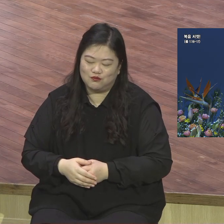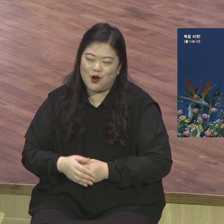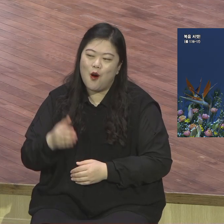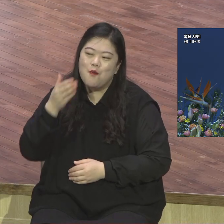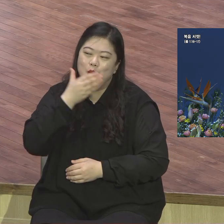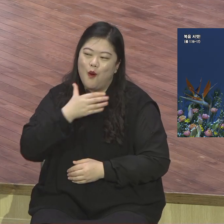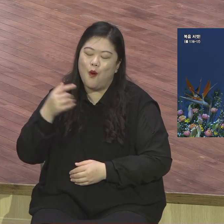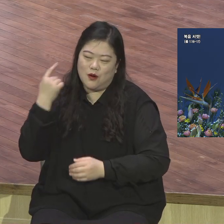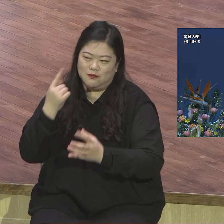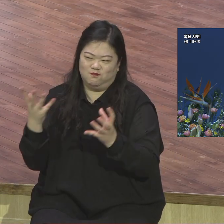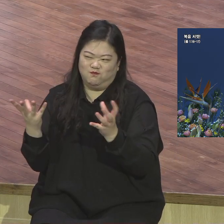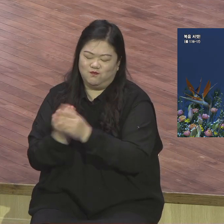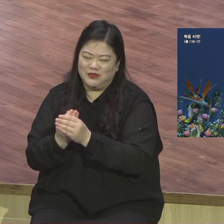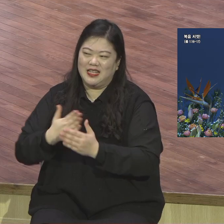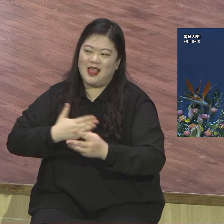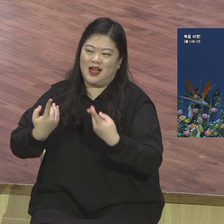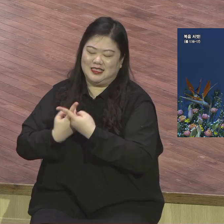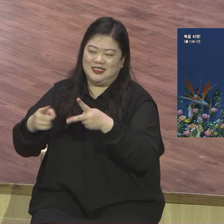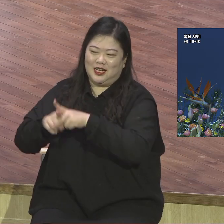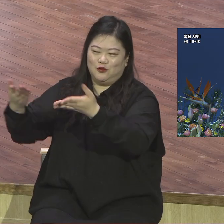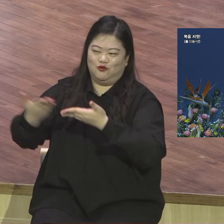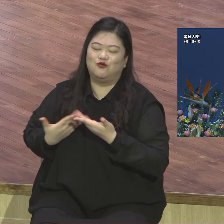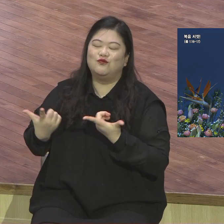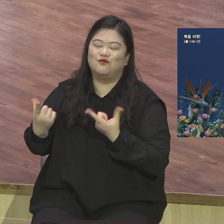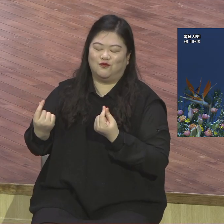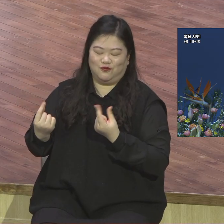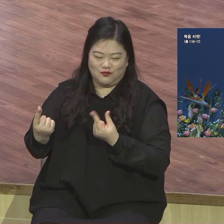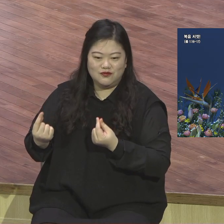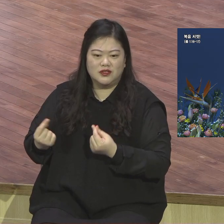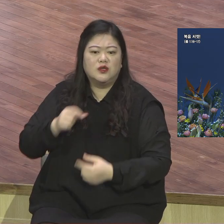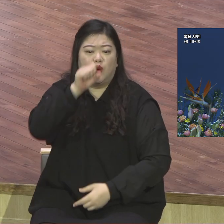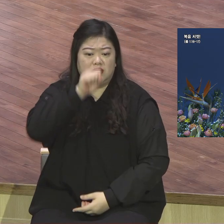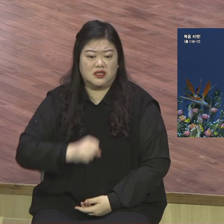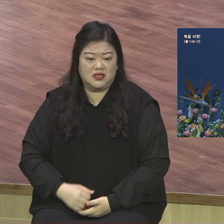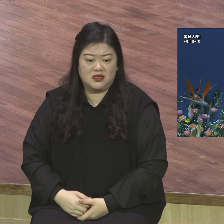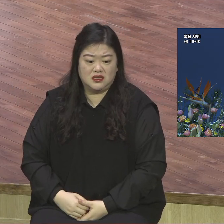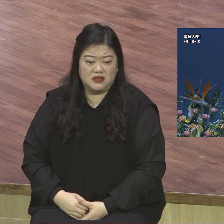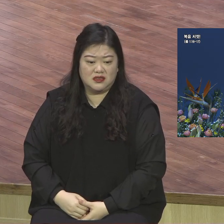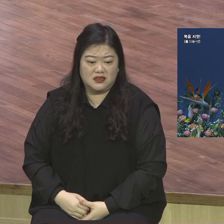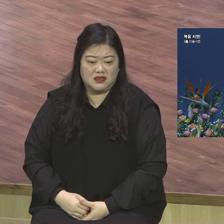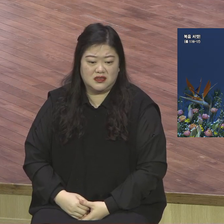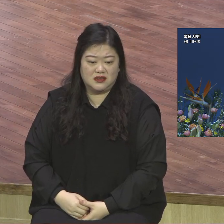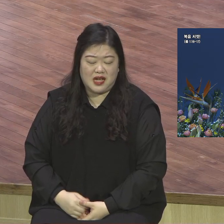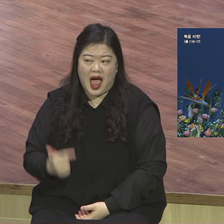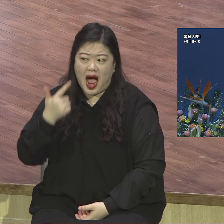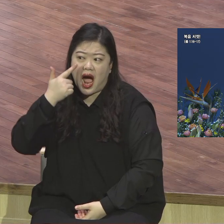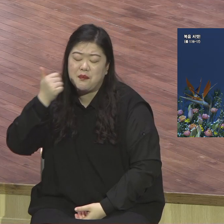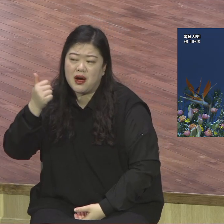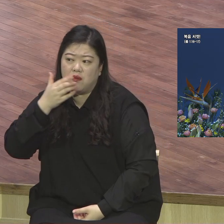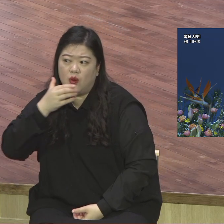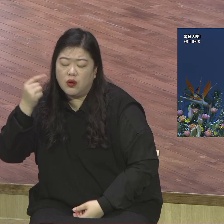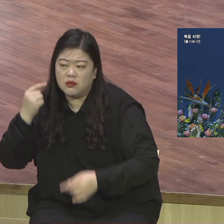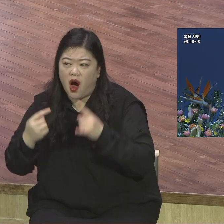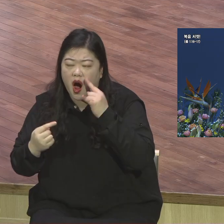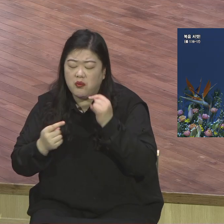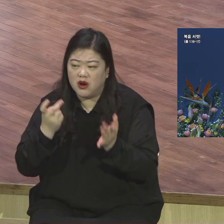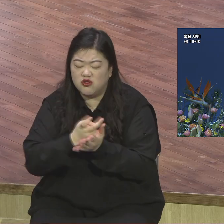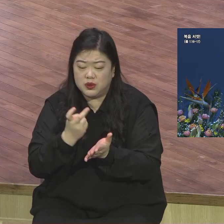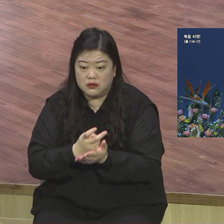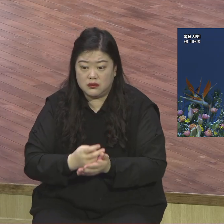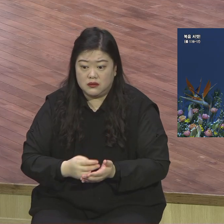복음이다 말은 나를 완전히 이해한다. 거기 들어있잖아요. 그게 복음 서밋이에요. 복음